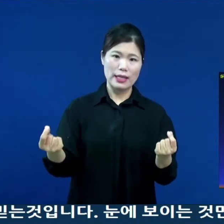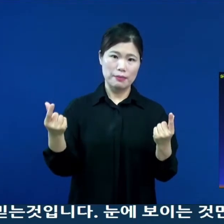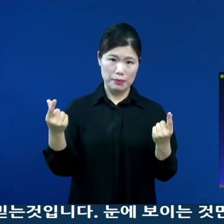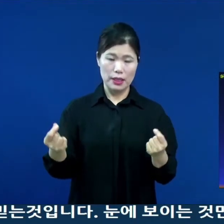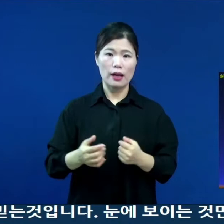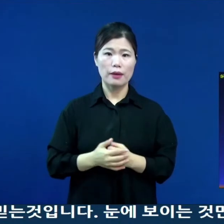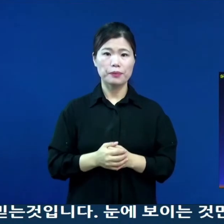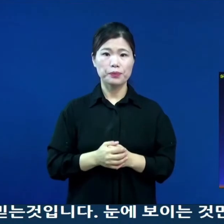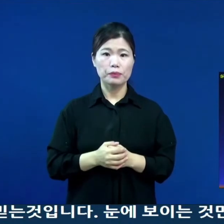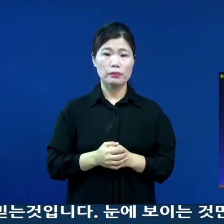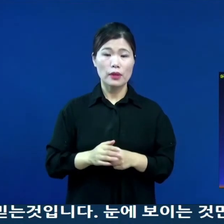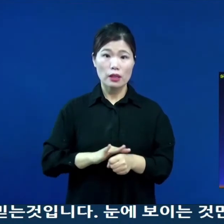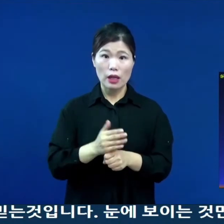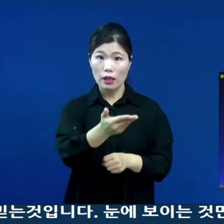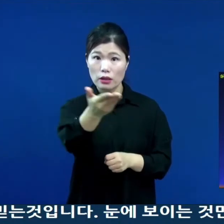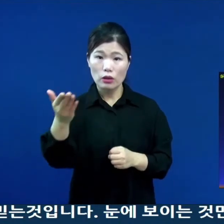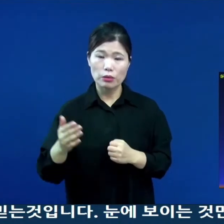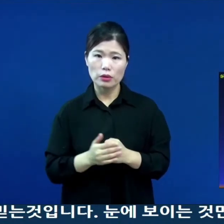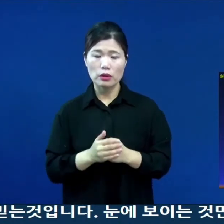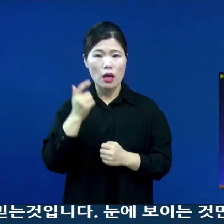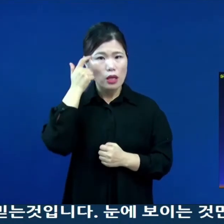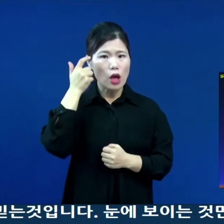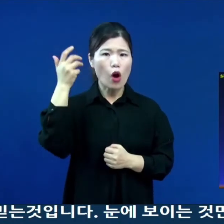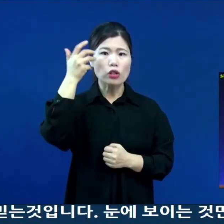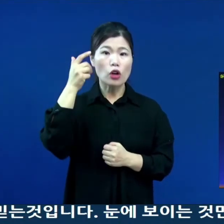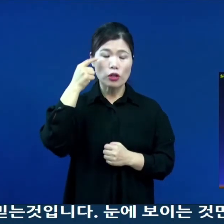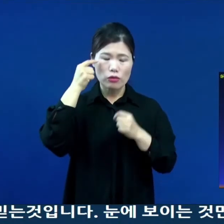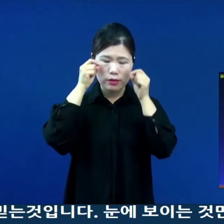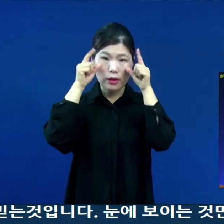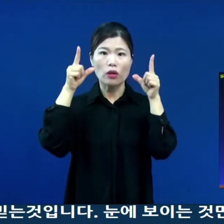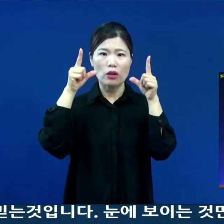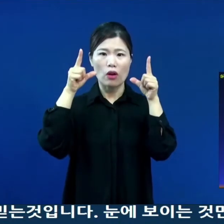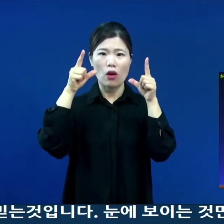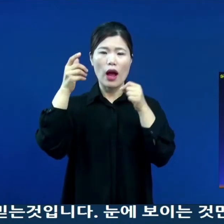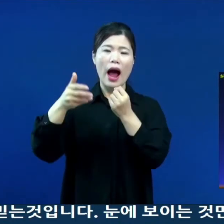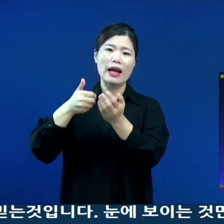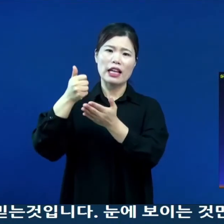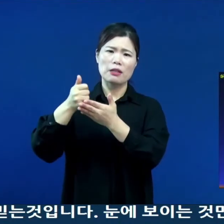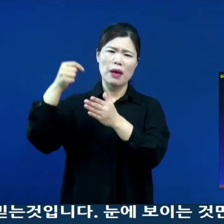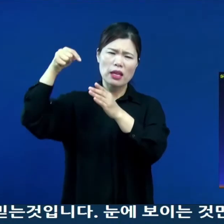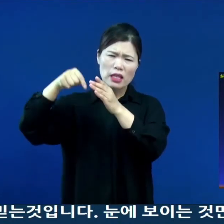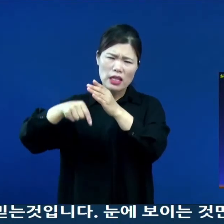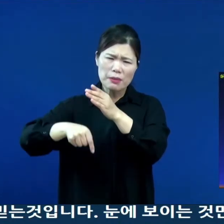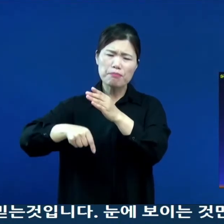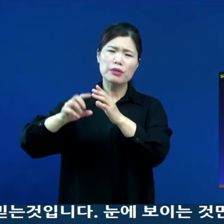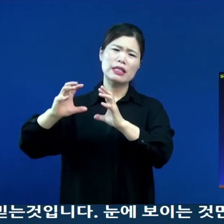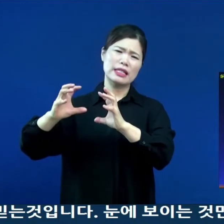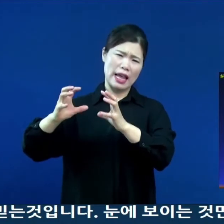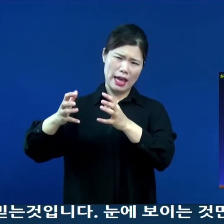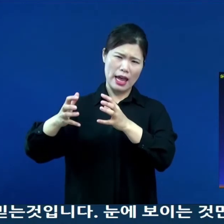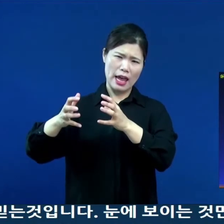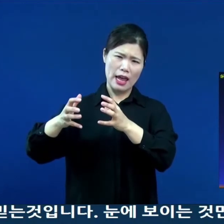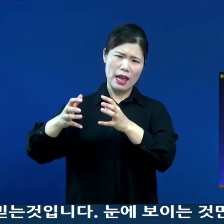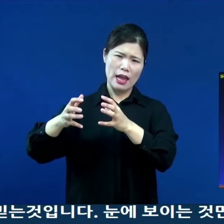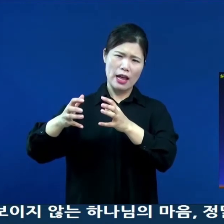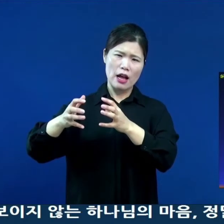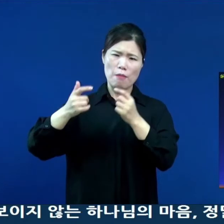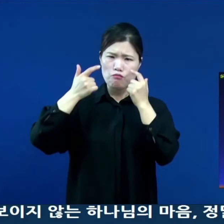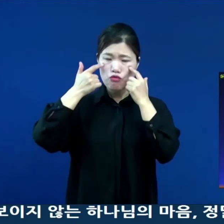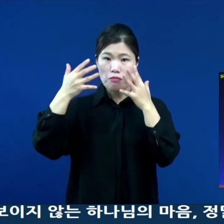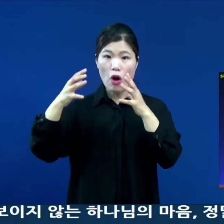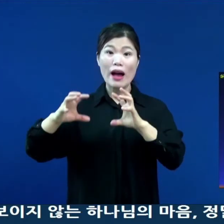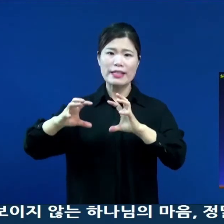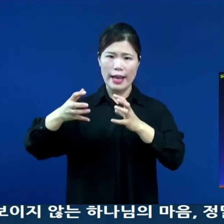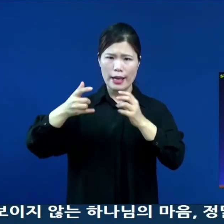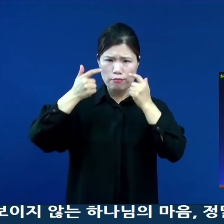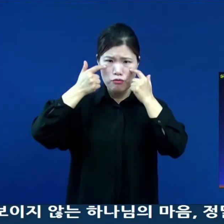사랑하는 여러분, 우리 영적인 눈이 떠서 하나님의 깊은 세계, 넓은 세계, 분명한 세계를 더 잘 볼 수 있기를 이